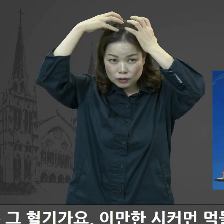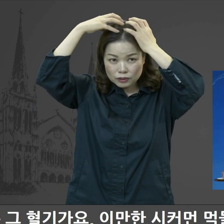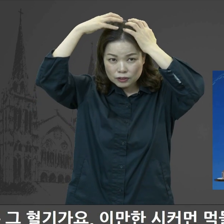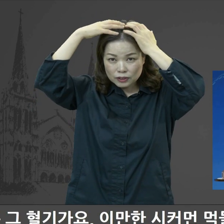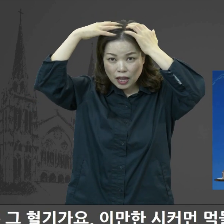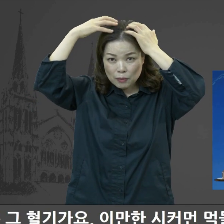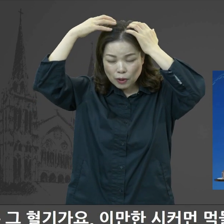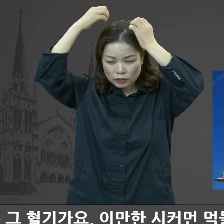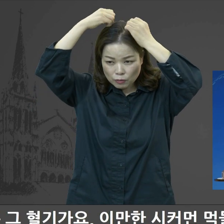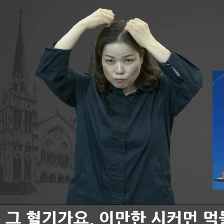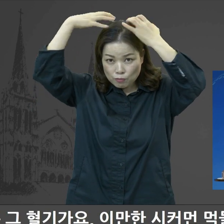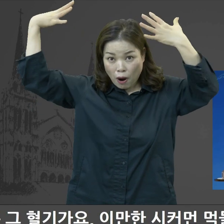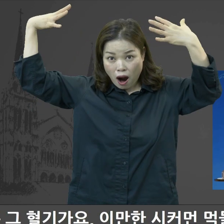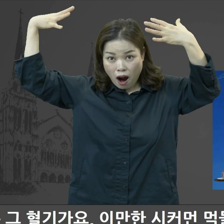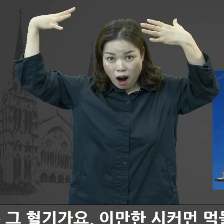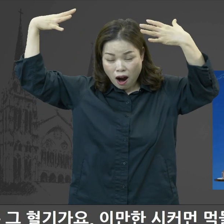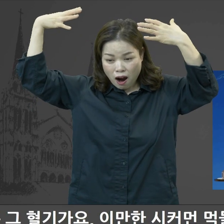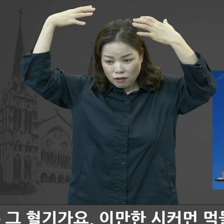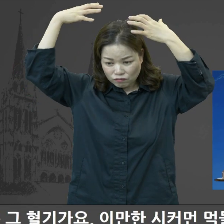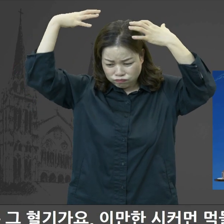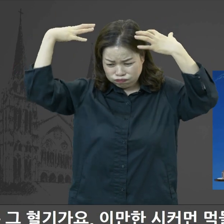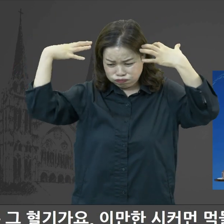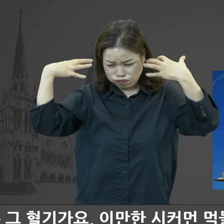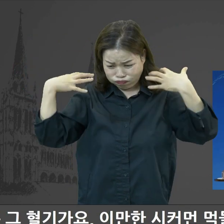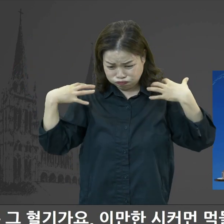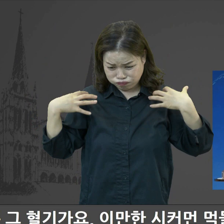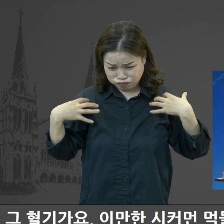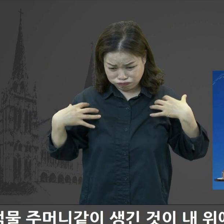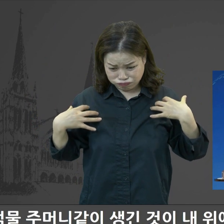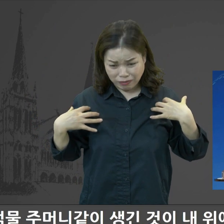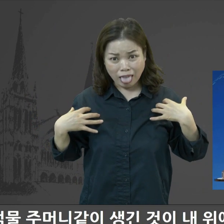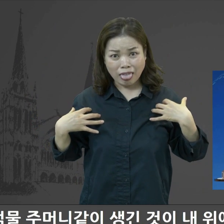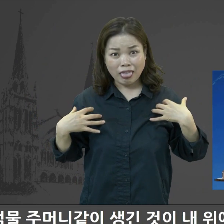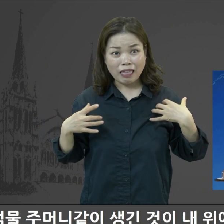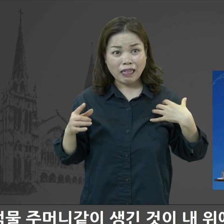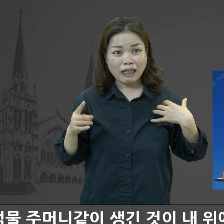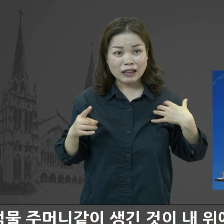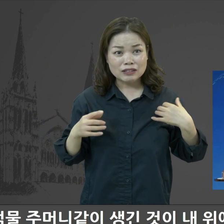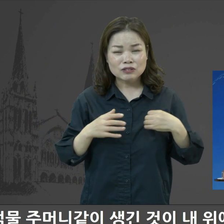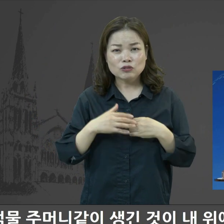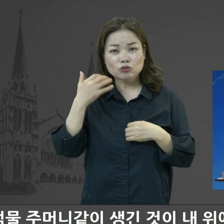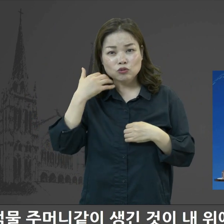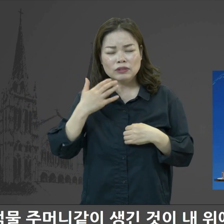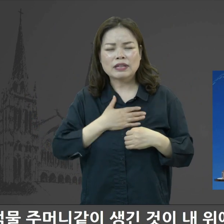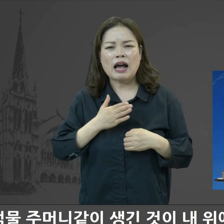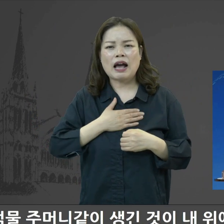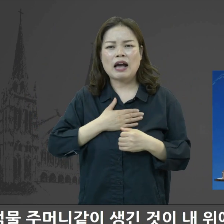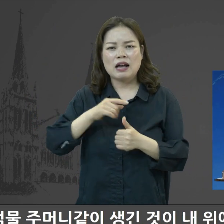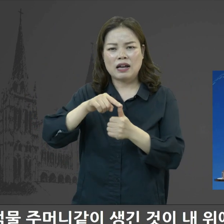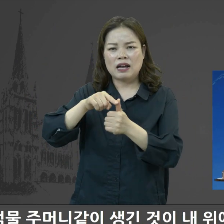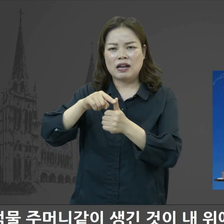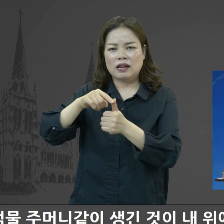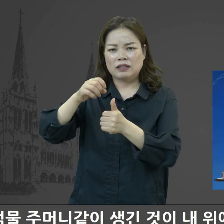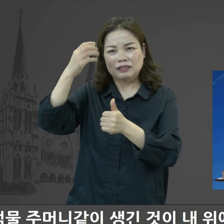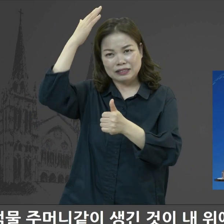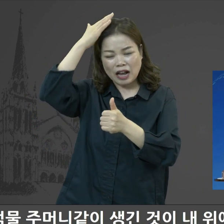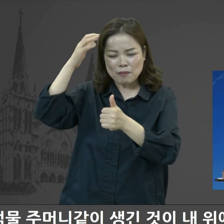내 위에서 퍽 터져요. 내 위에서 퍽 터지면 그게 어디로 누구를 덮냐? 나를 덮어요.